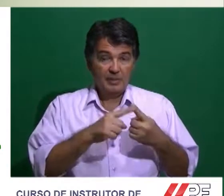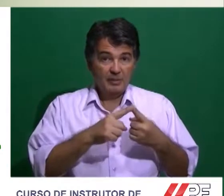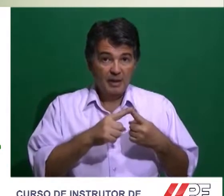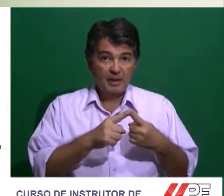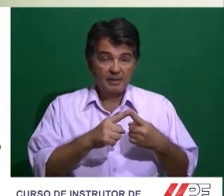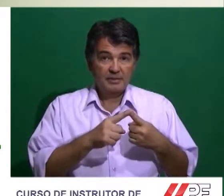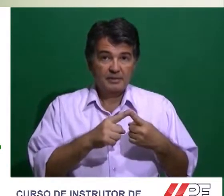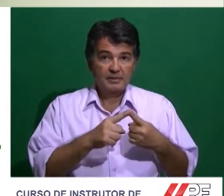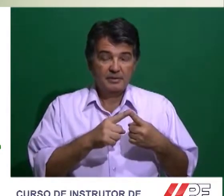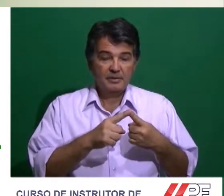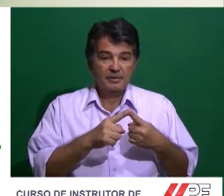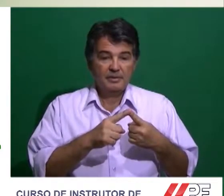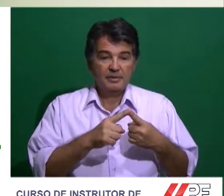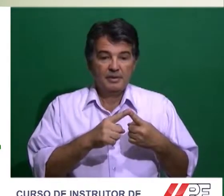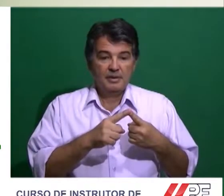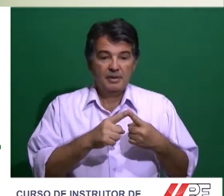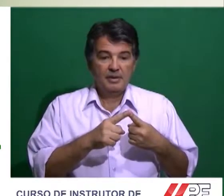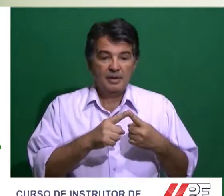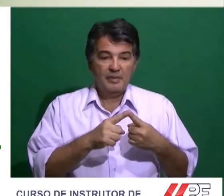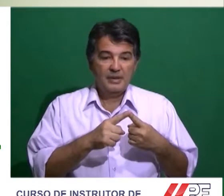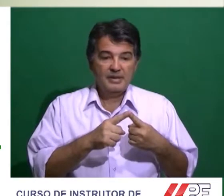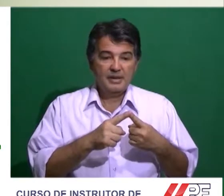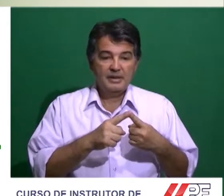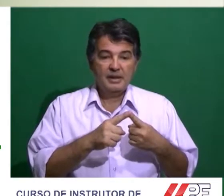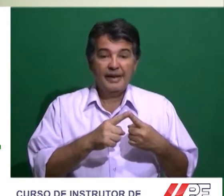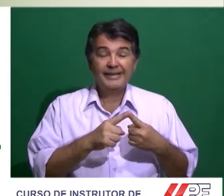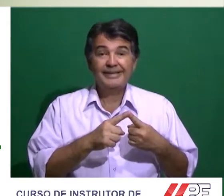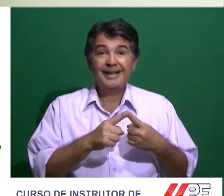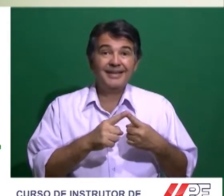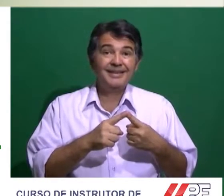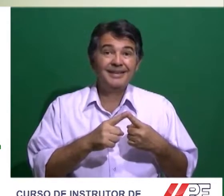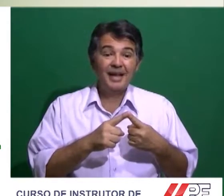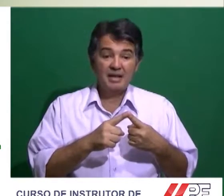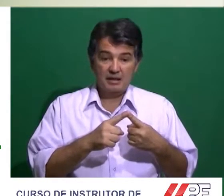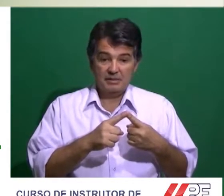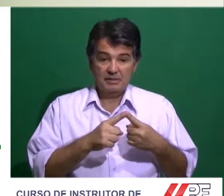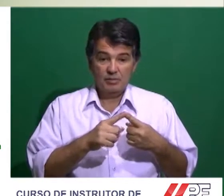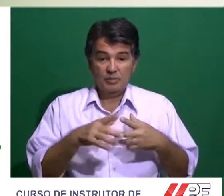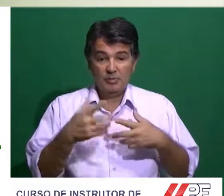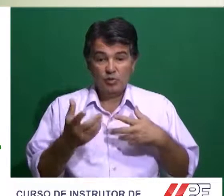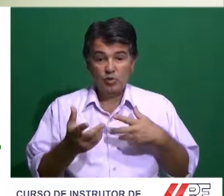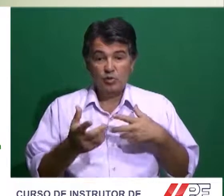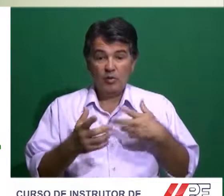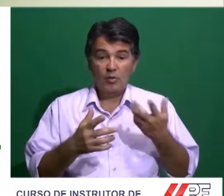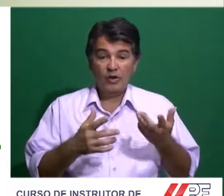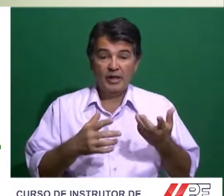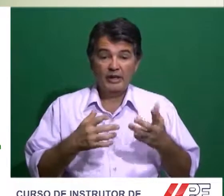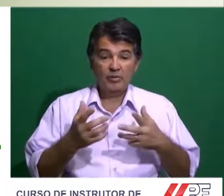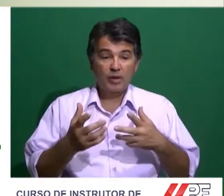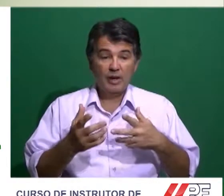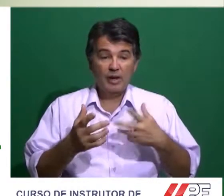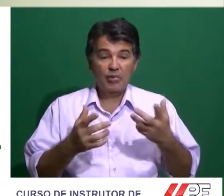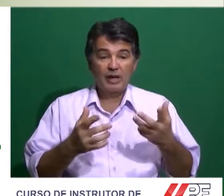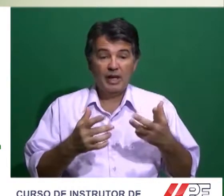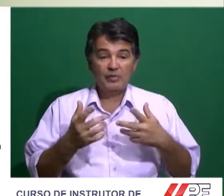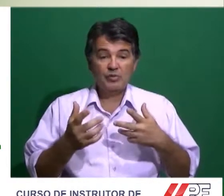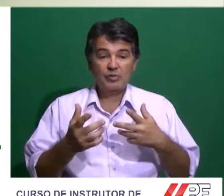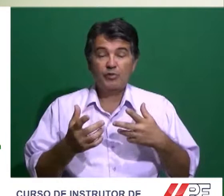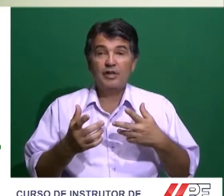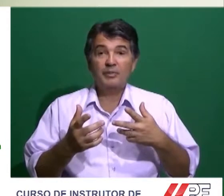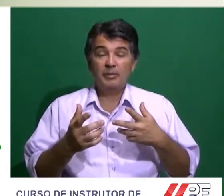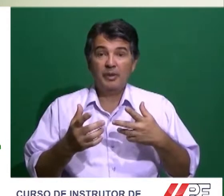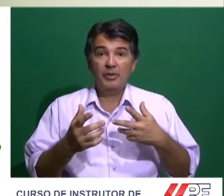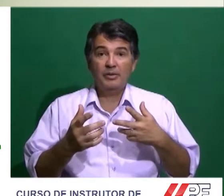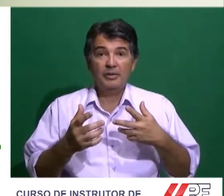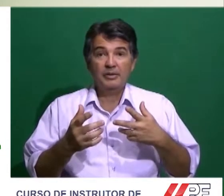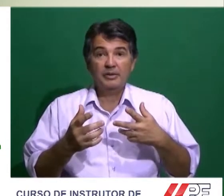A primeira. Que representa a entidade inteira. Uma pessoa, uma moeda, um carro, um lápis,